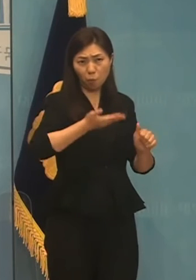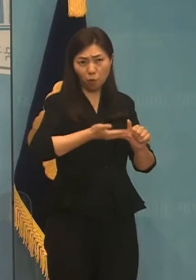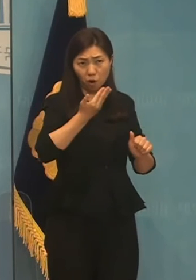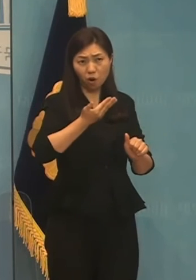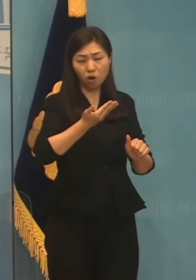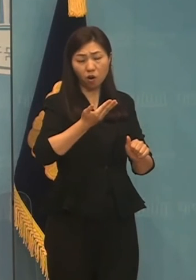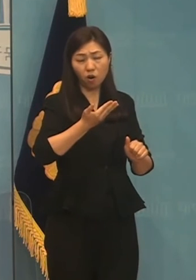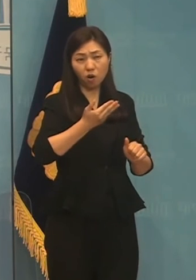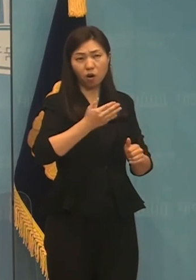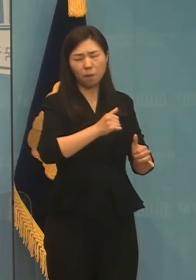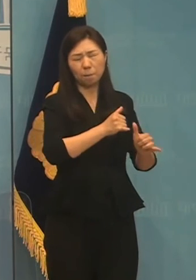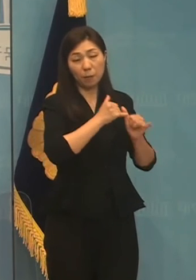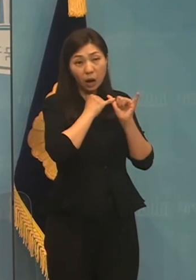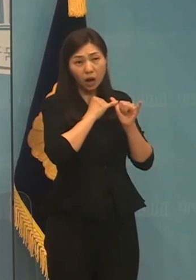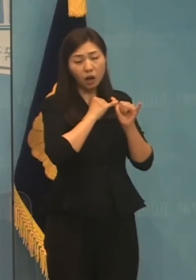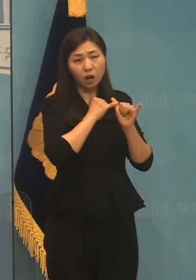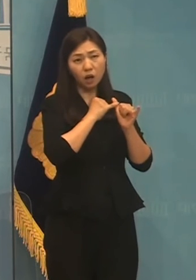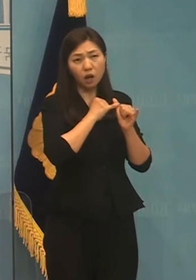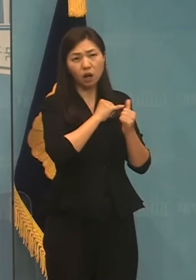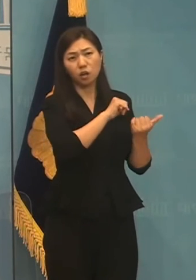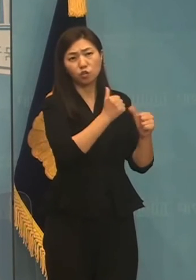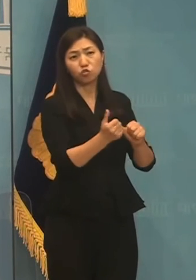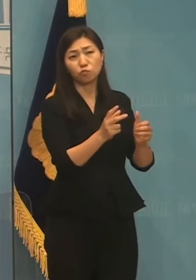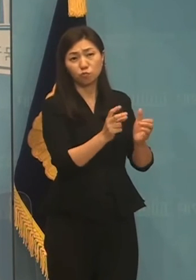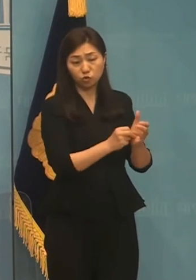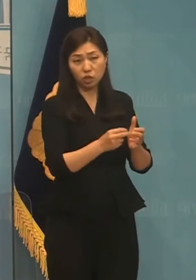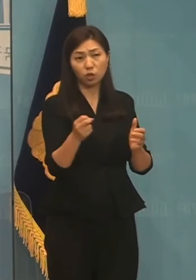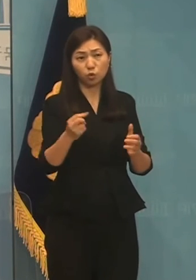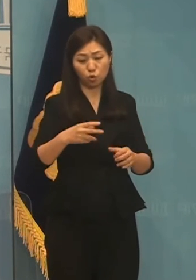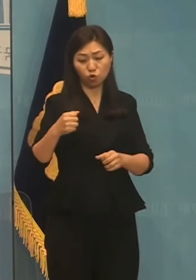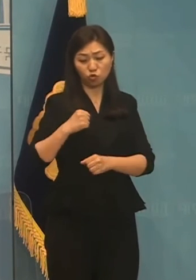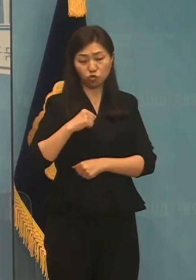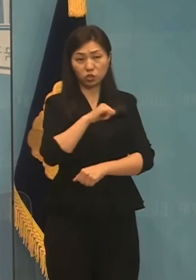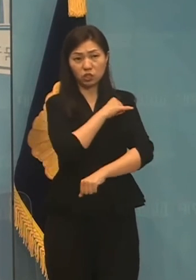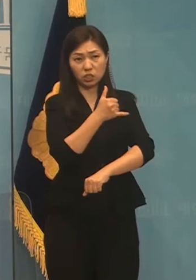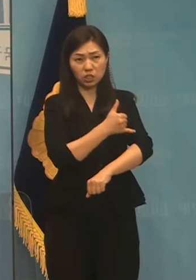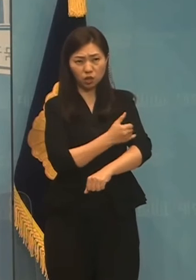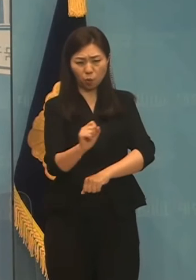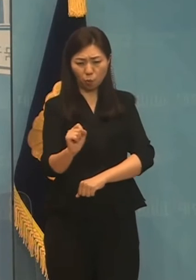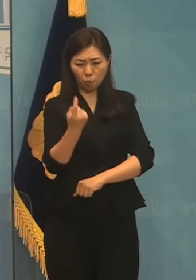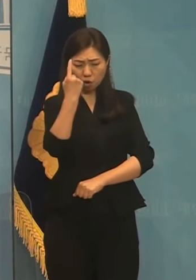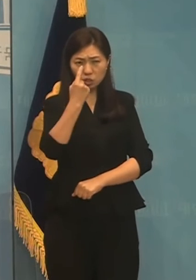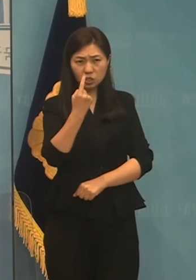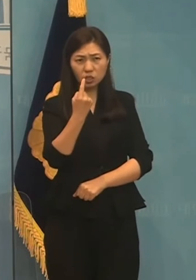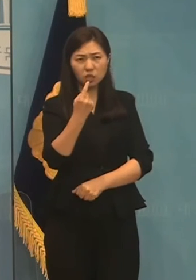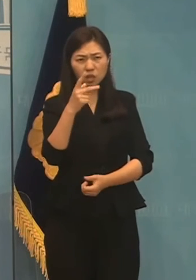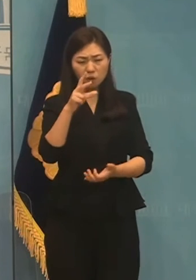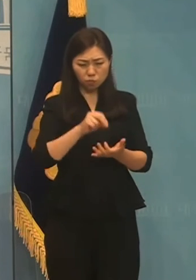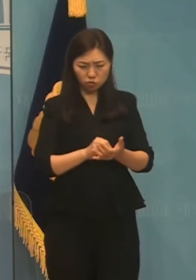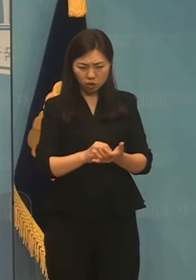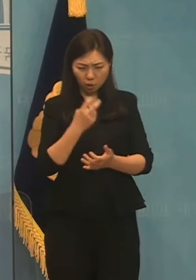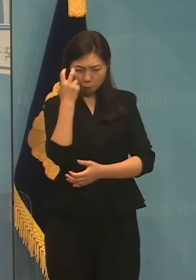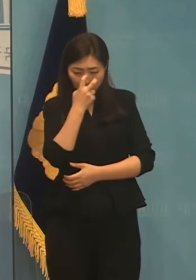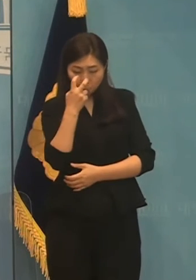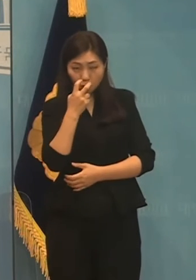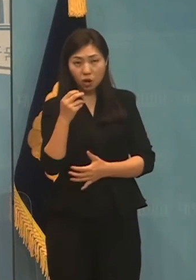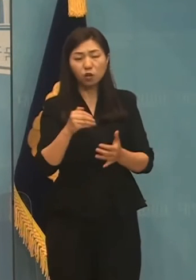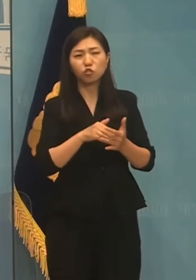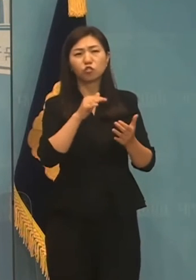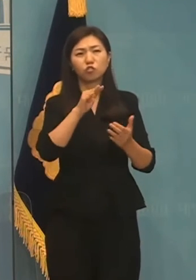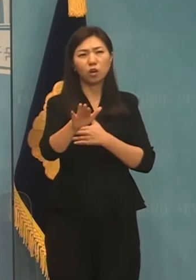비롯한 국문 대한 원인은 유형과 근본적인 개선 대책을